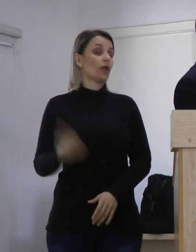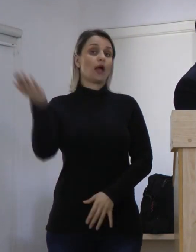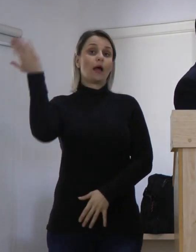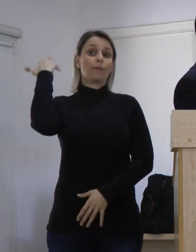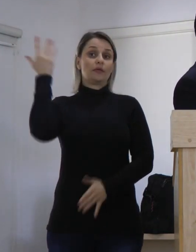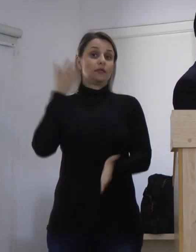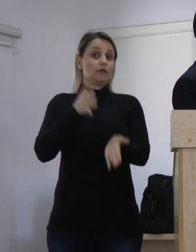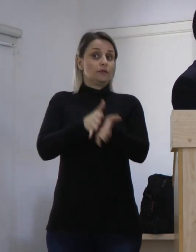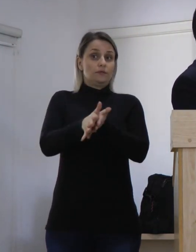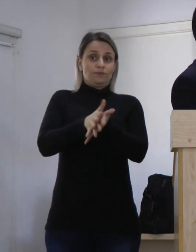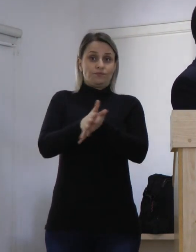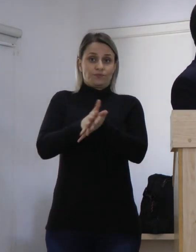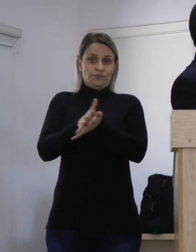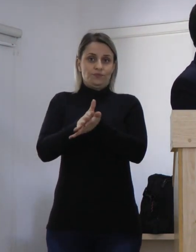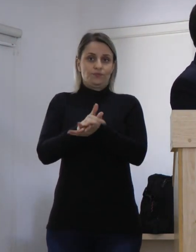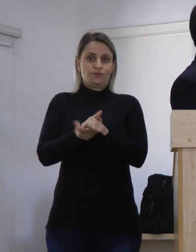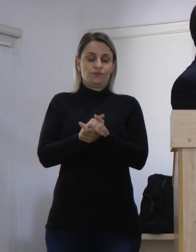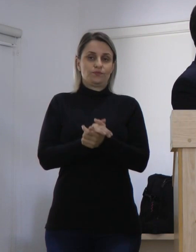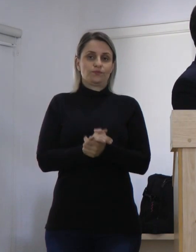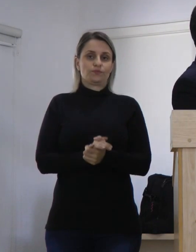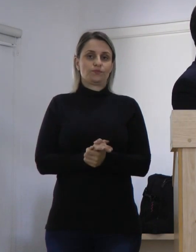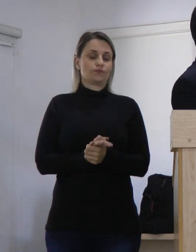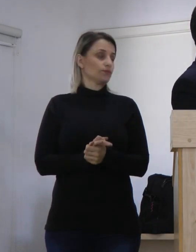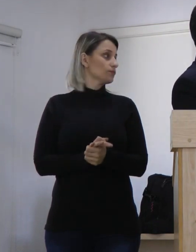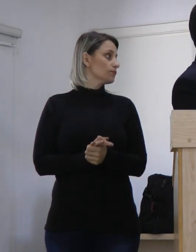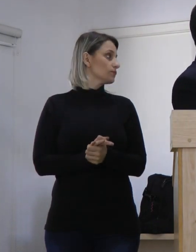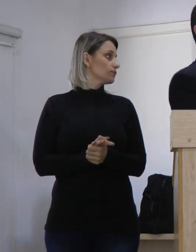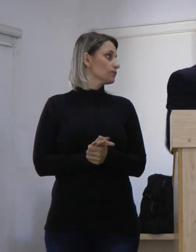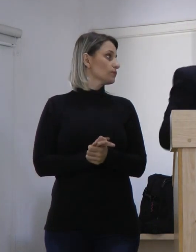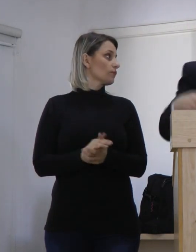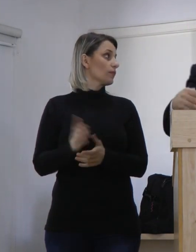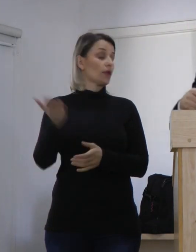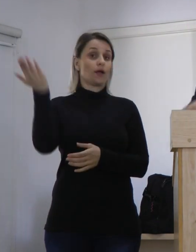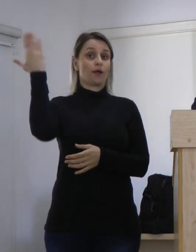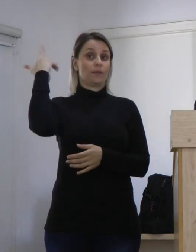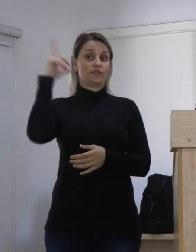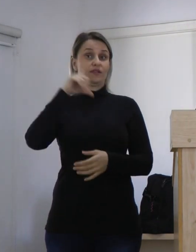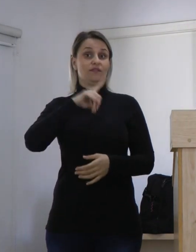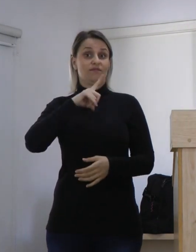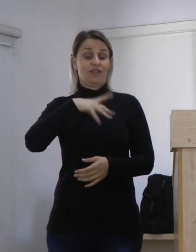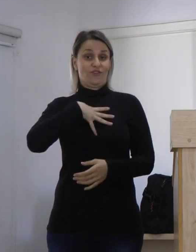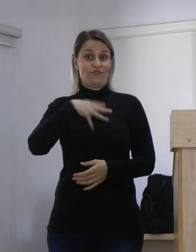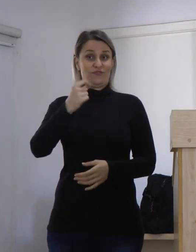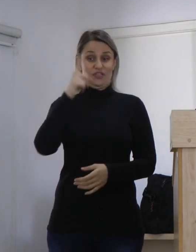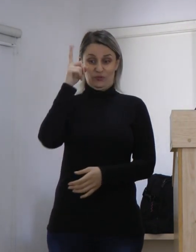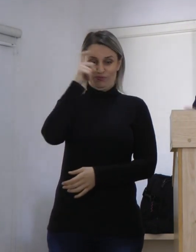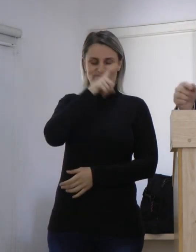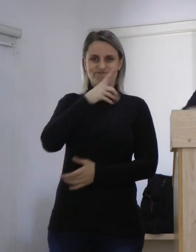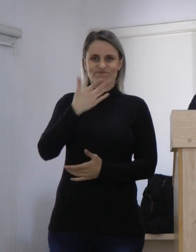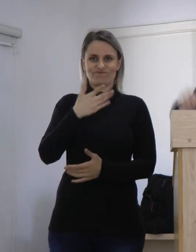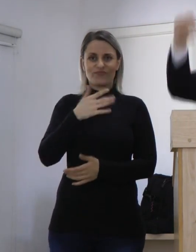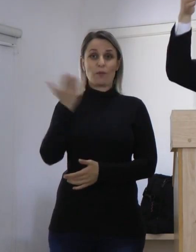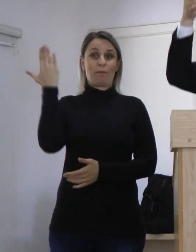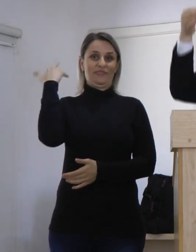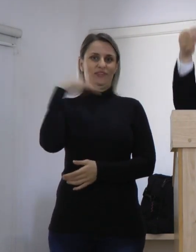ansiedade, já vimos. Antes, filhos difíceis era uma coisa ruim. Com a doutrina espírita é uma coisa boa. Vocês lembram do livro Nosso